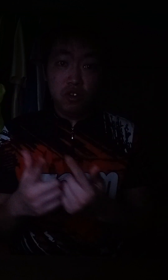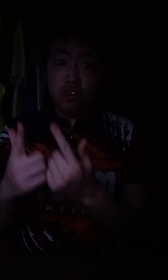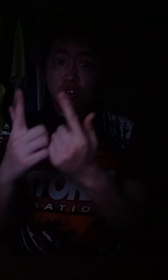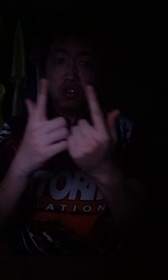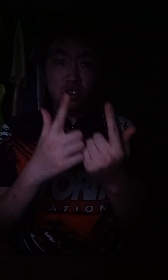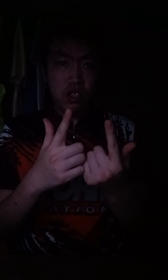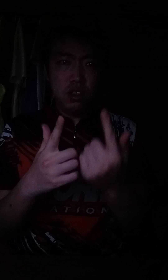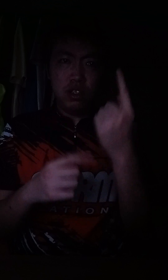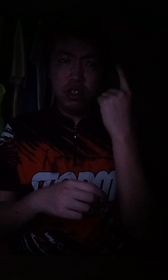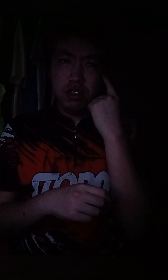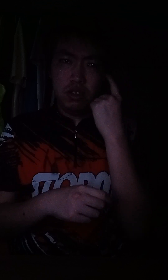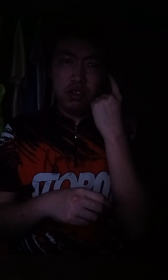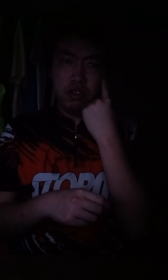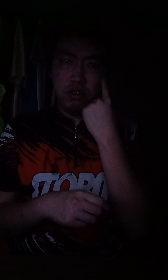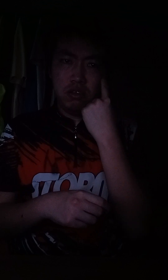야는 누가 키우냐.